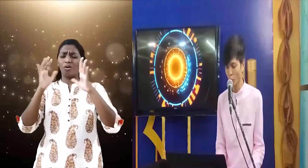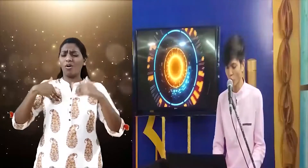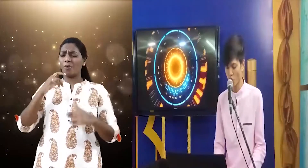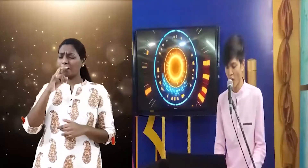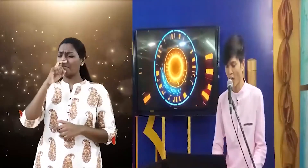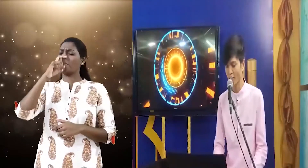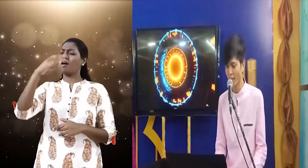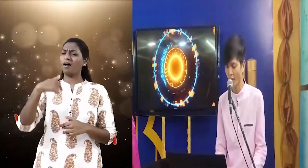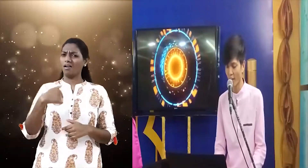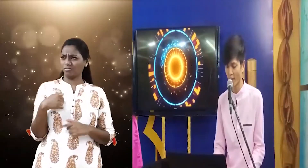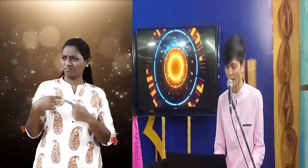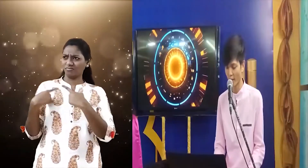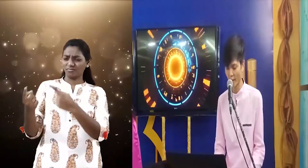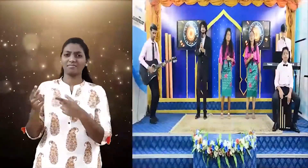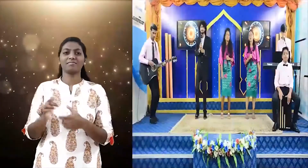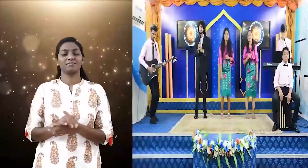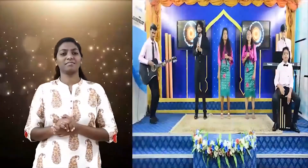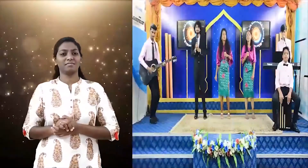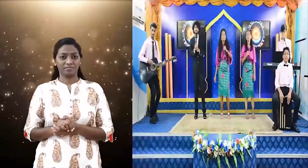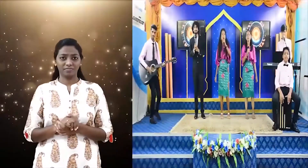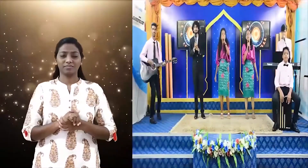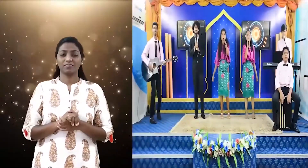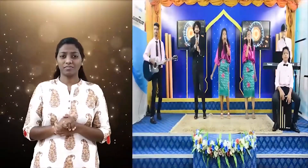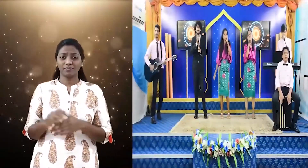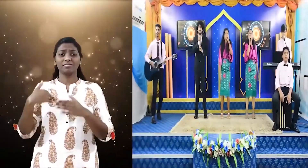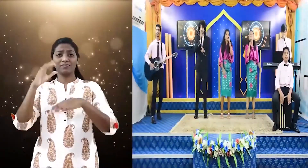आन बान और शान है।